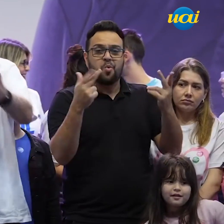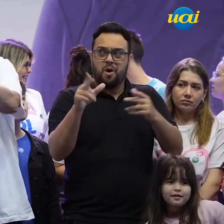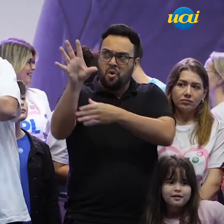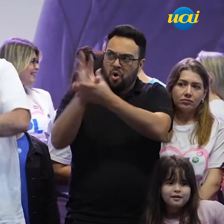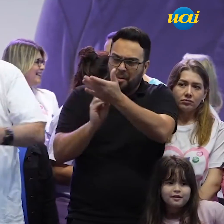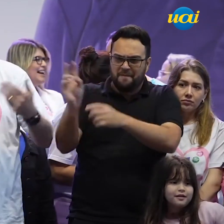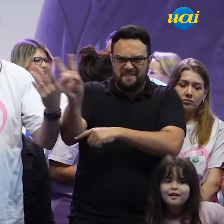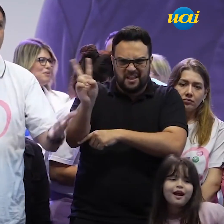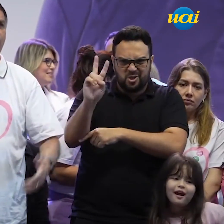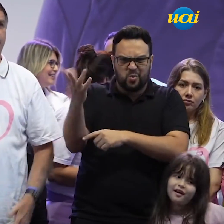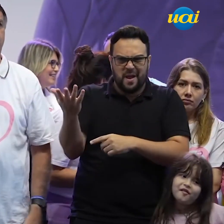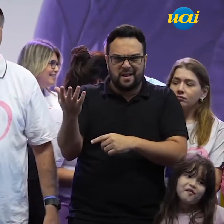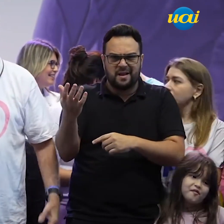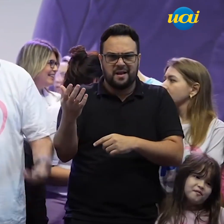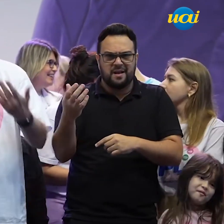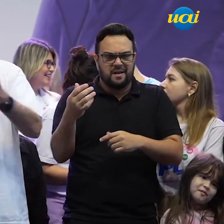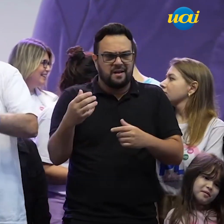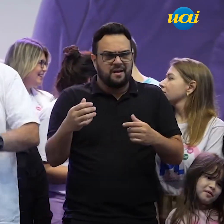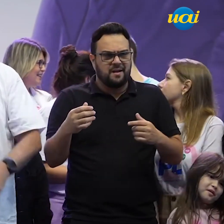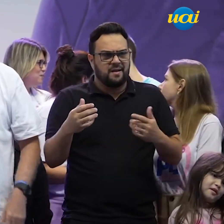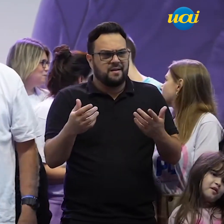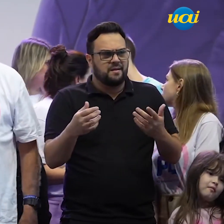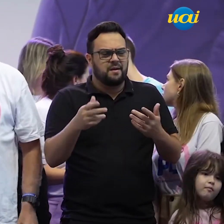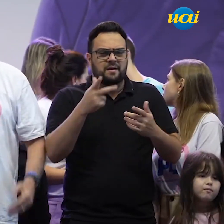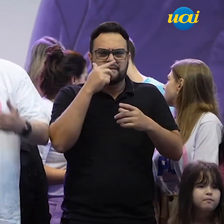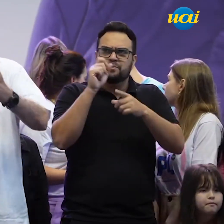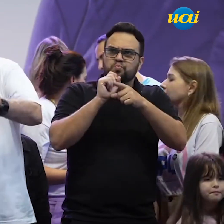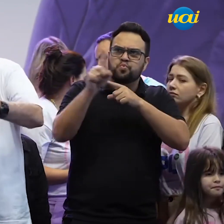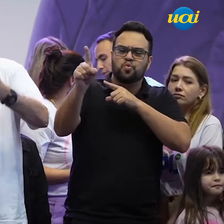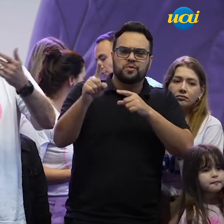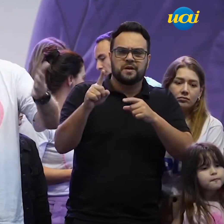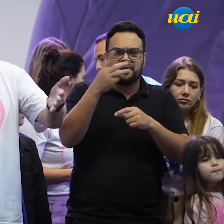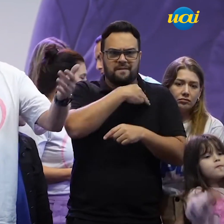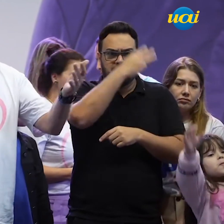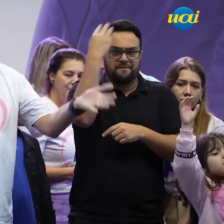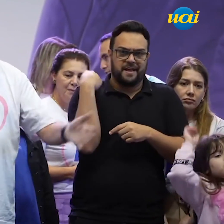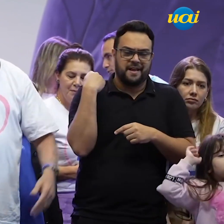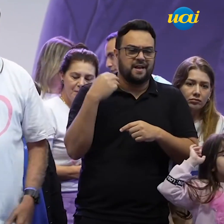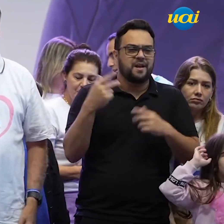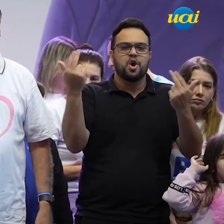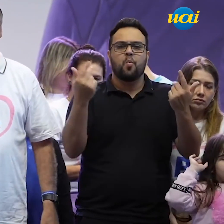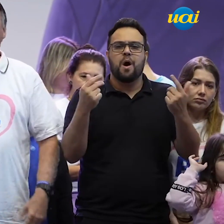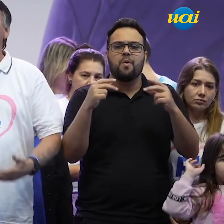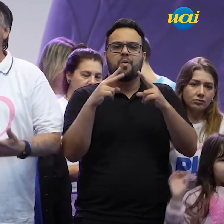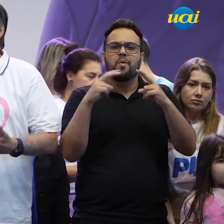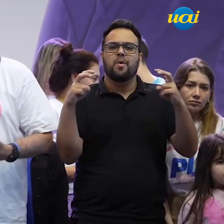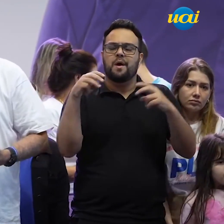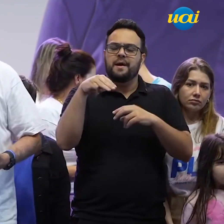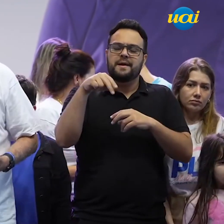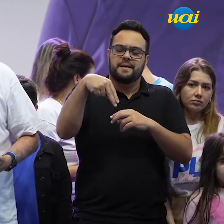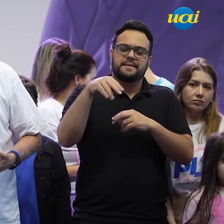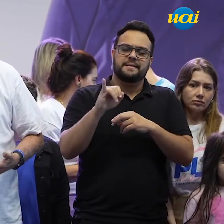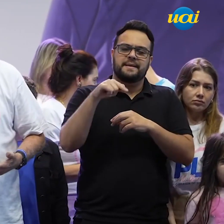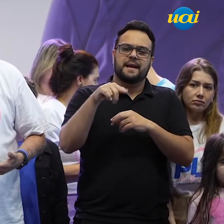como Nicarágua, que prende padres, que expulsa freiras, que prende opositores políticos, ou a